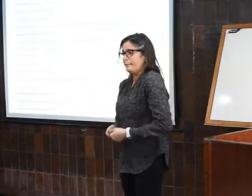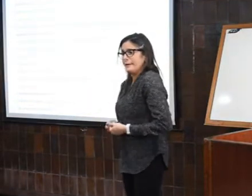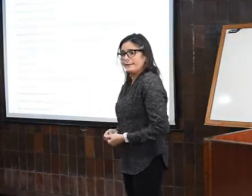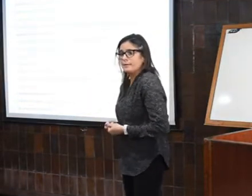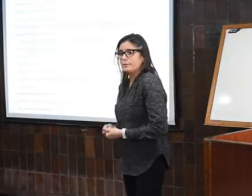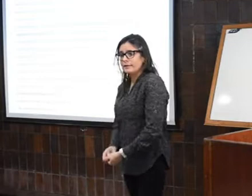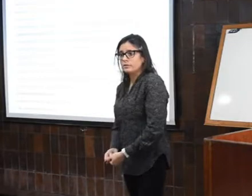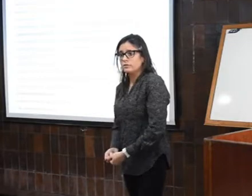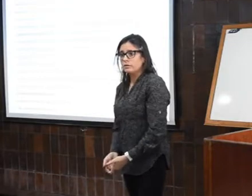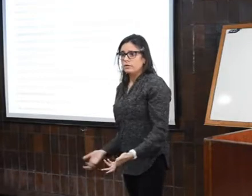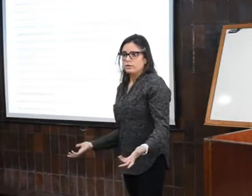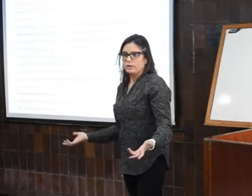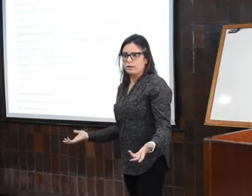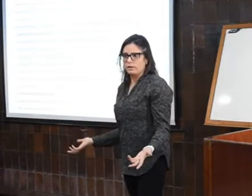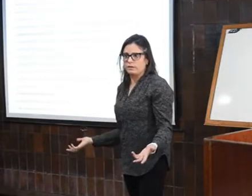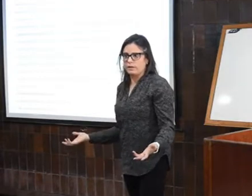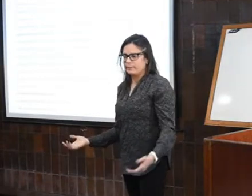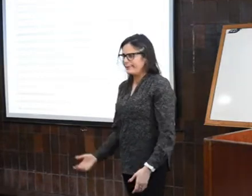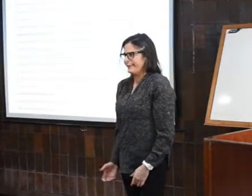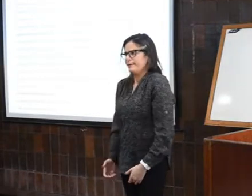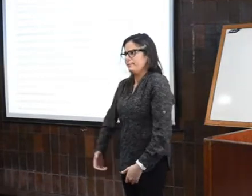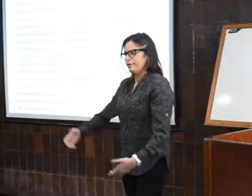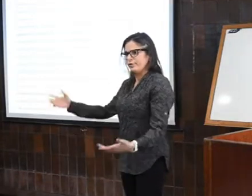en el momento